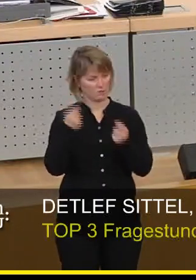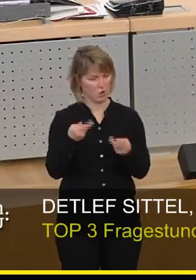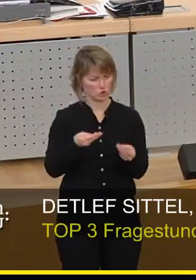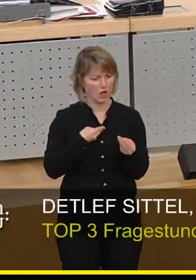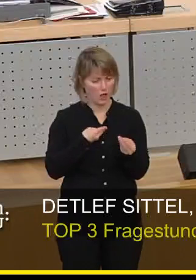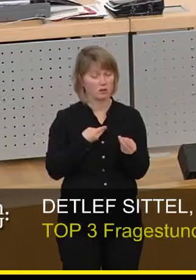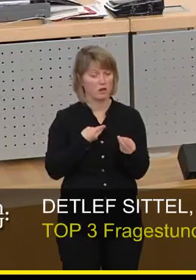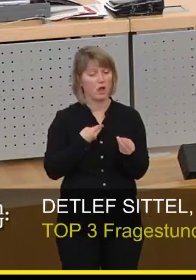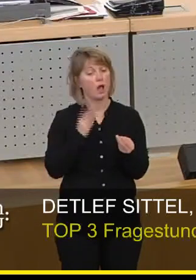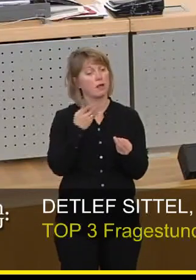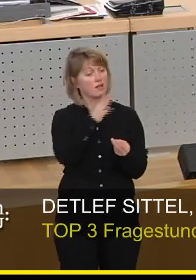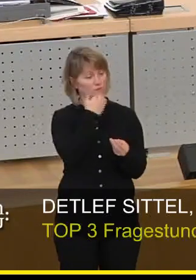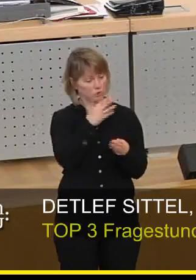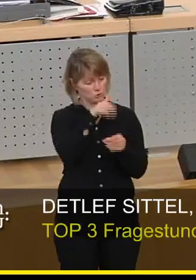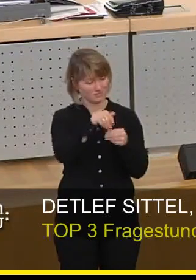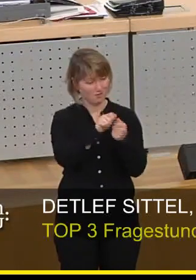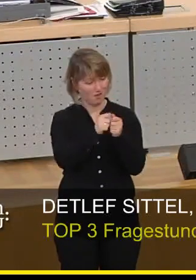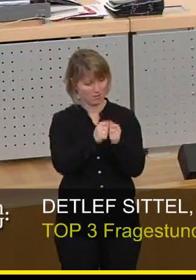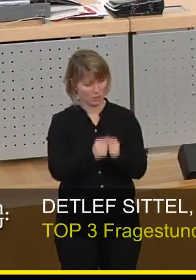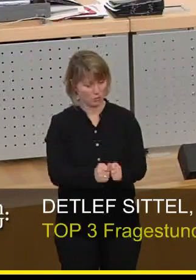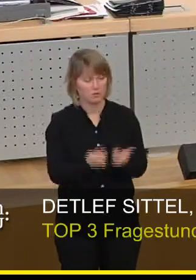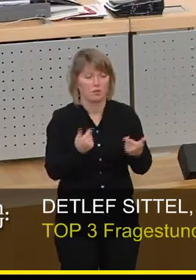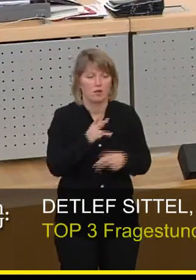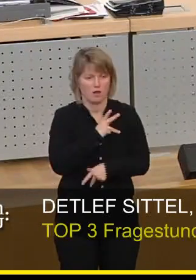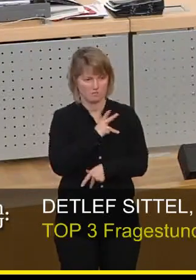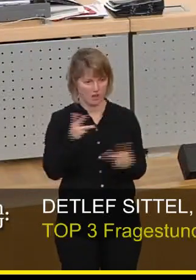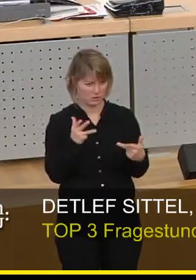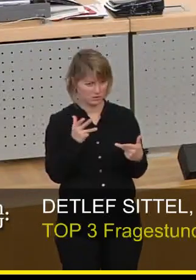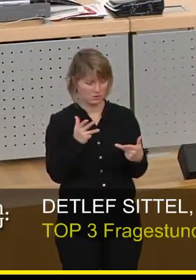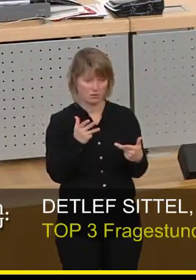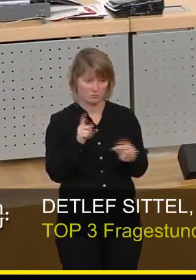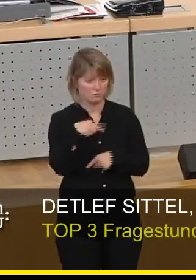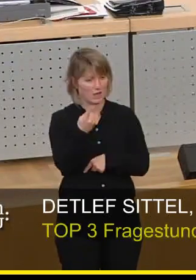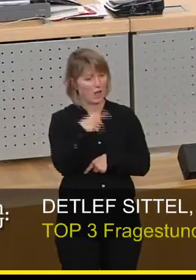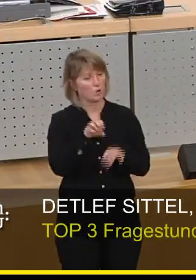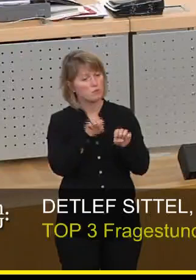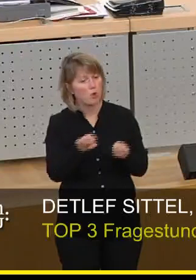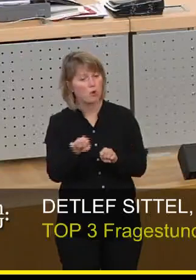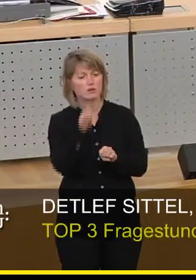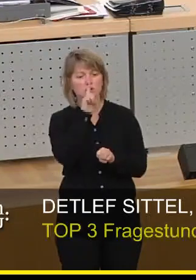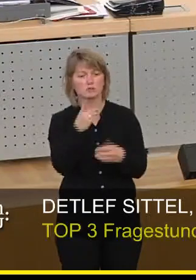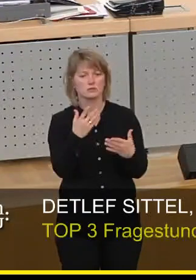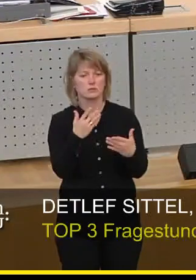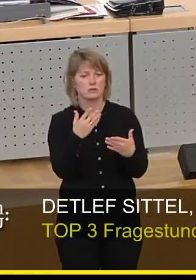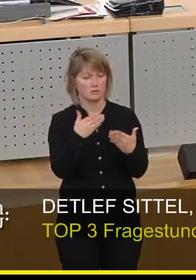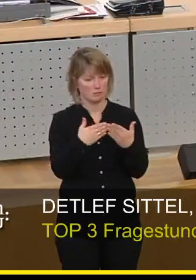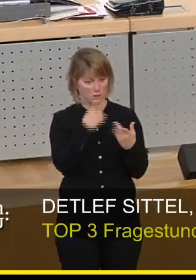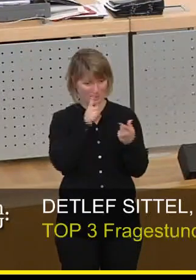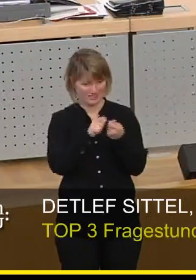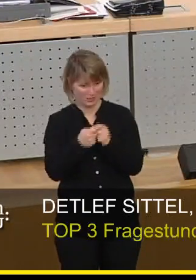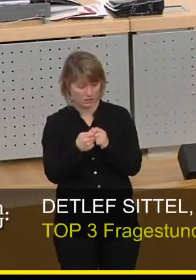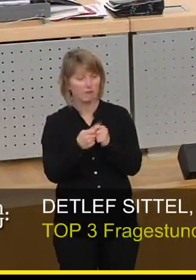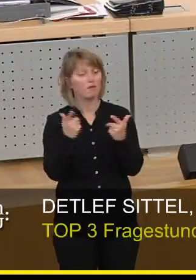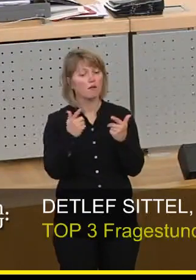nachdem, welche konkreten Änderungen es sich ergibt, natürlich auch sein kann, dass nicht alle Folgen einer Änderung schon